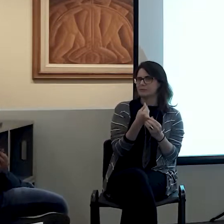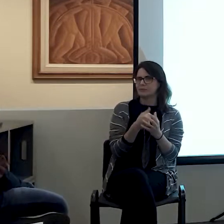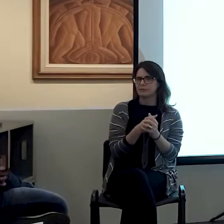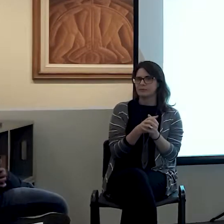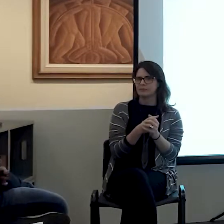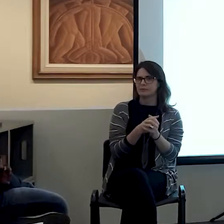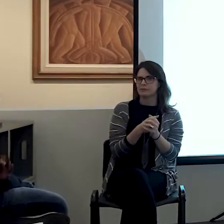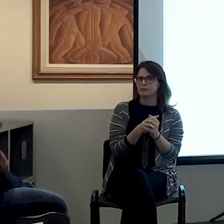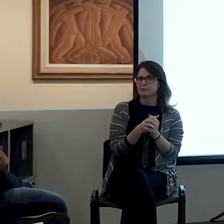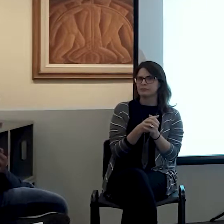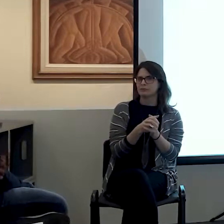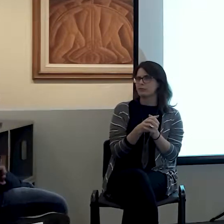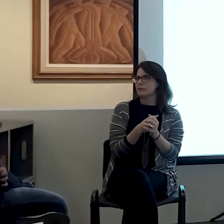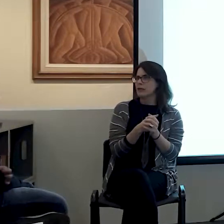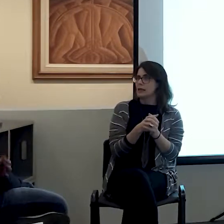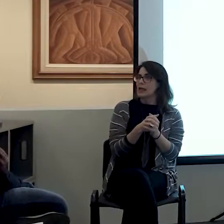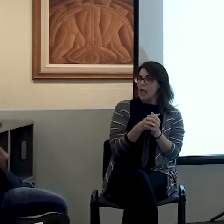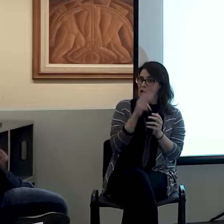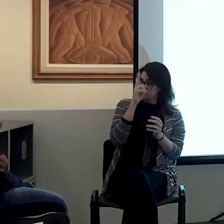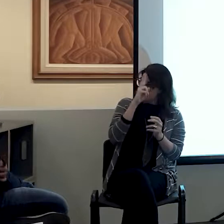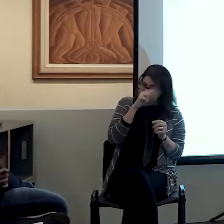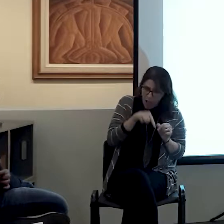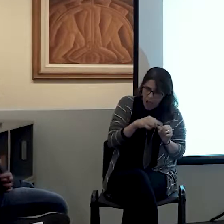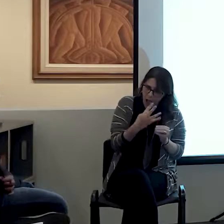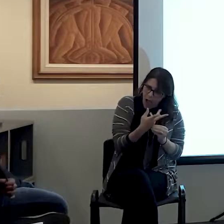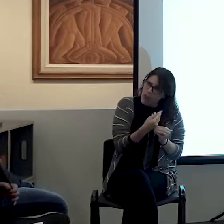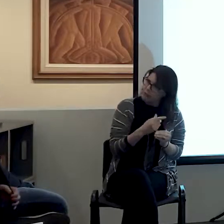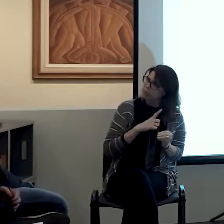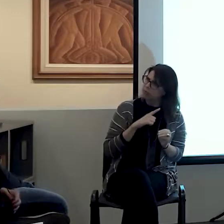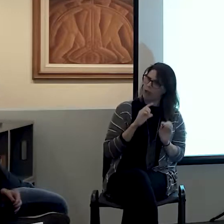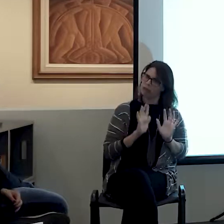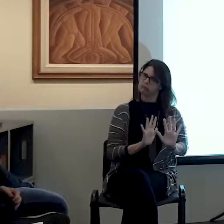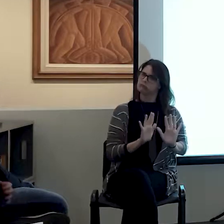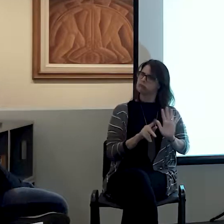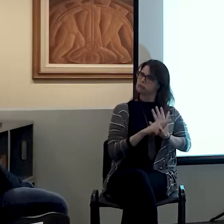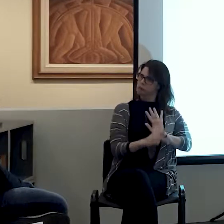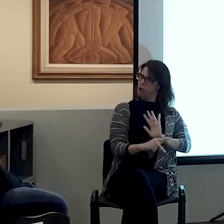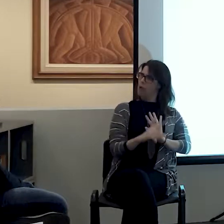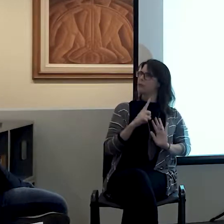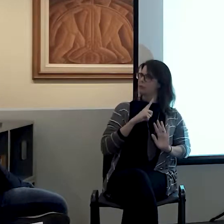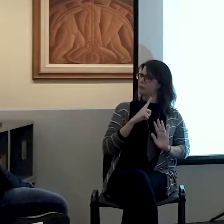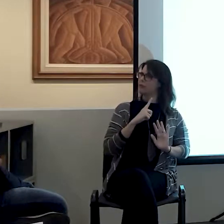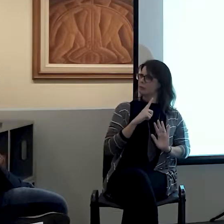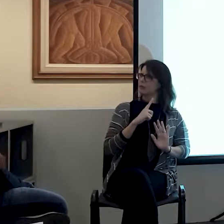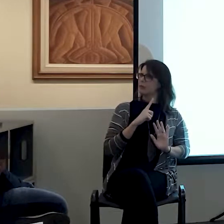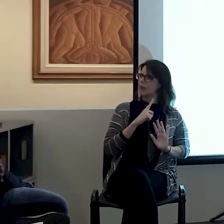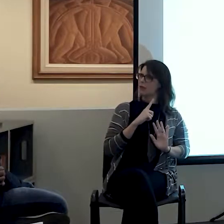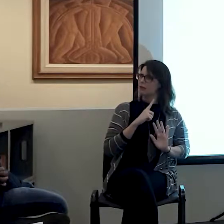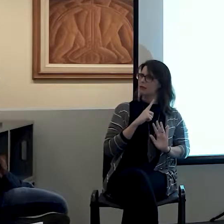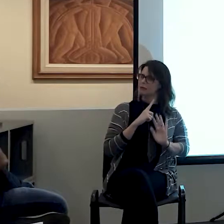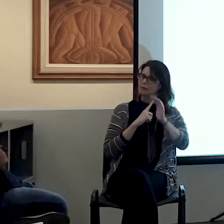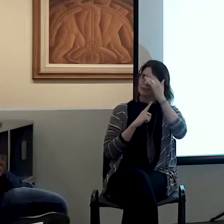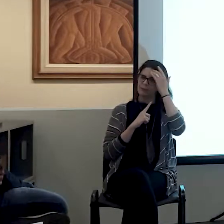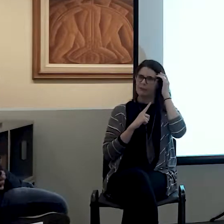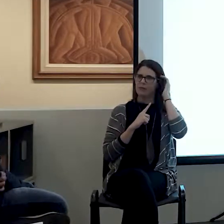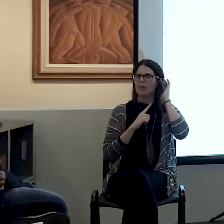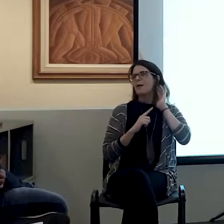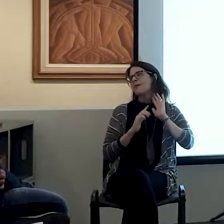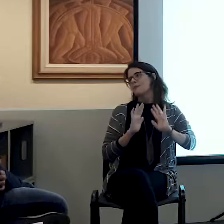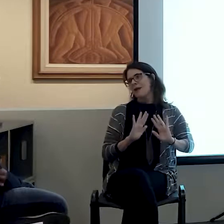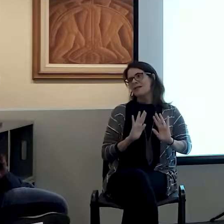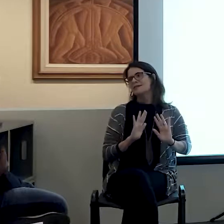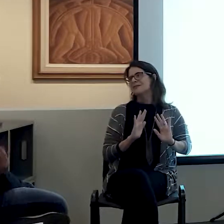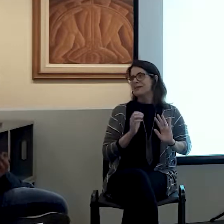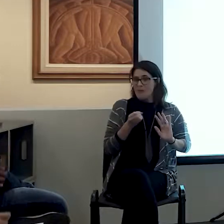Não que eu não quero dizer que a arte não tem uma história, né? Sua, tem. Essa é um dado moderno. O dado